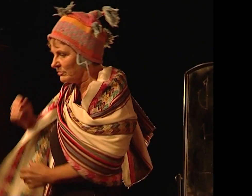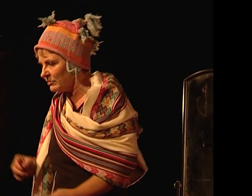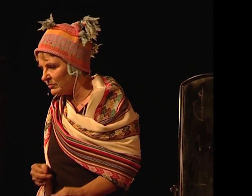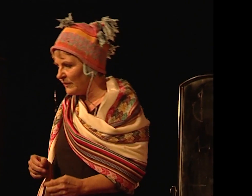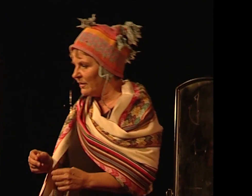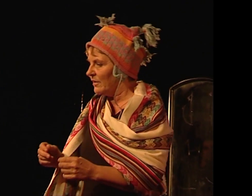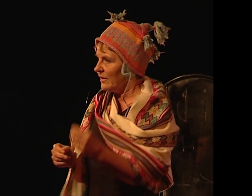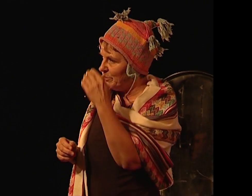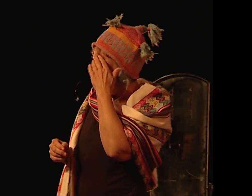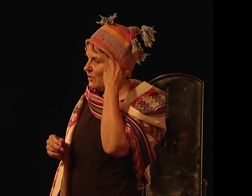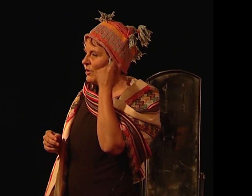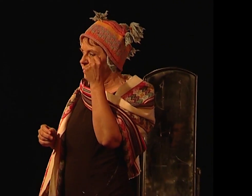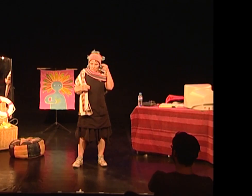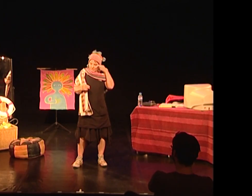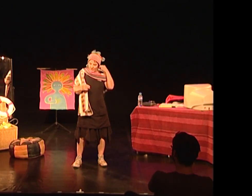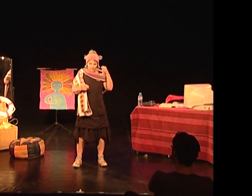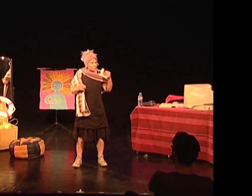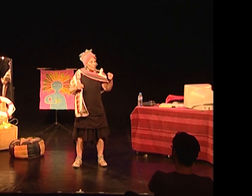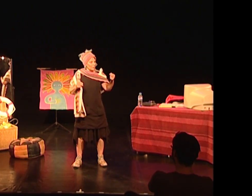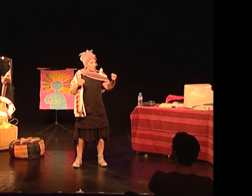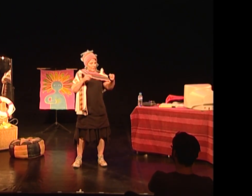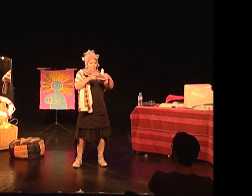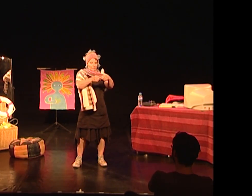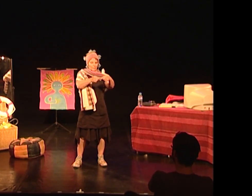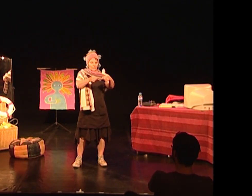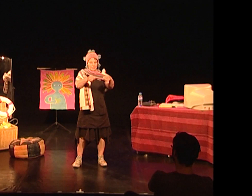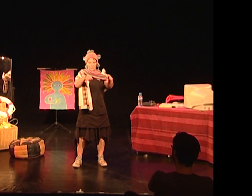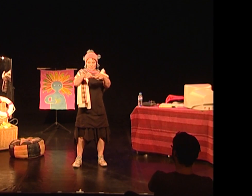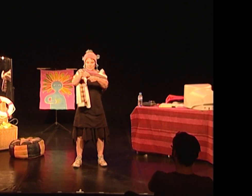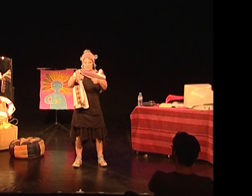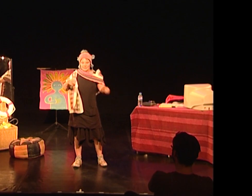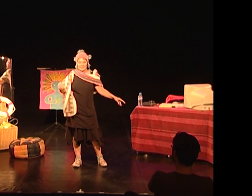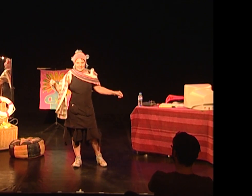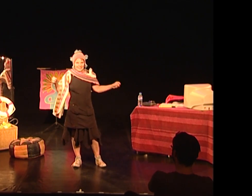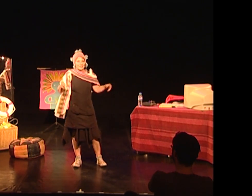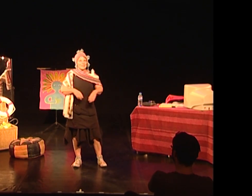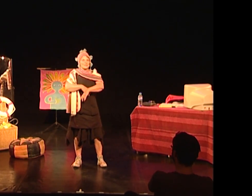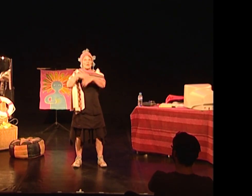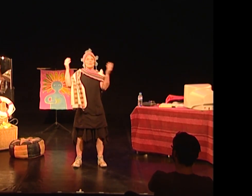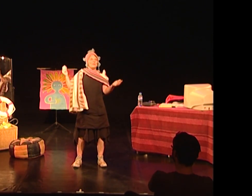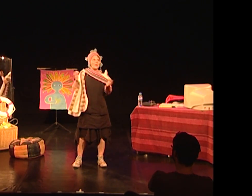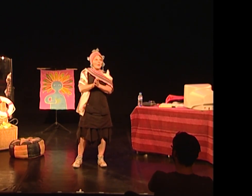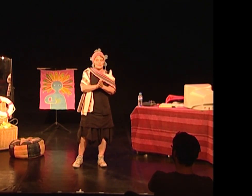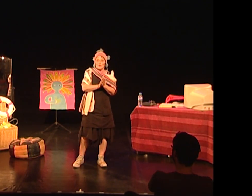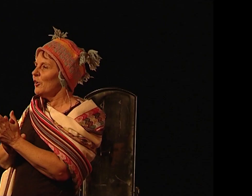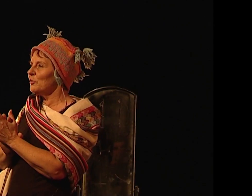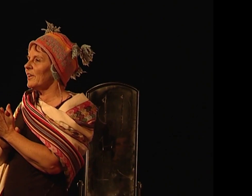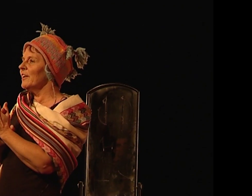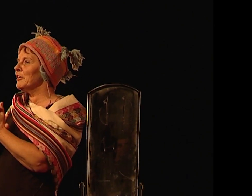Et puis pour moi le monde c'est un bonnet péruvien. c'est plein de couleurs, je traîne avec les